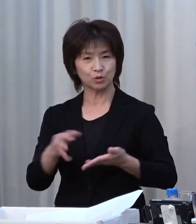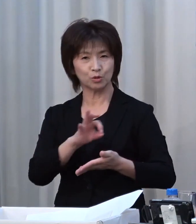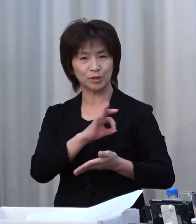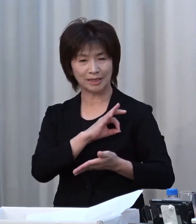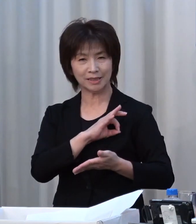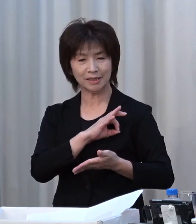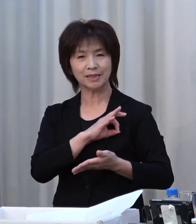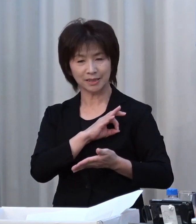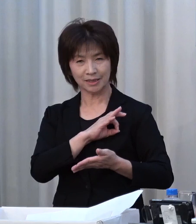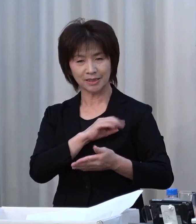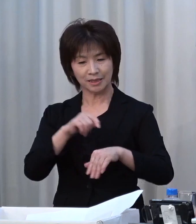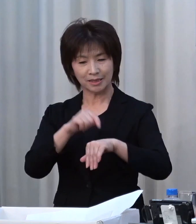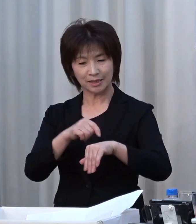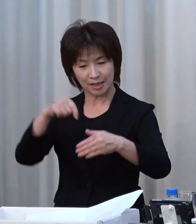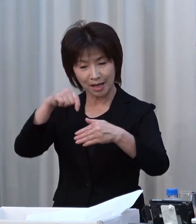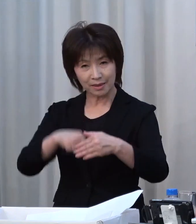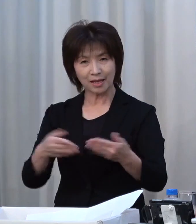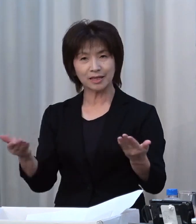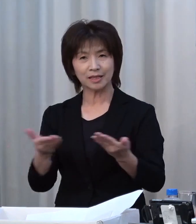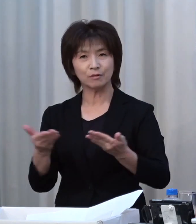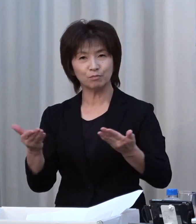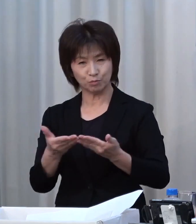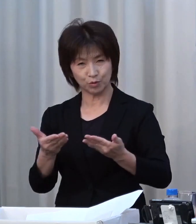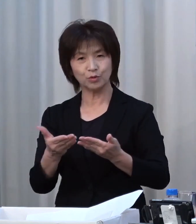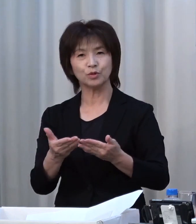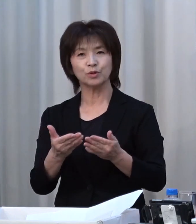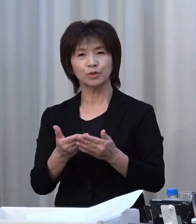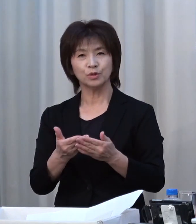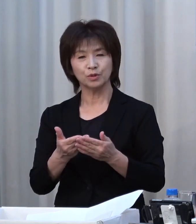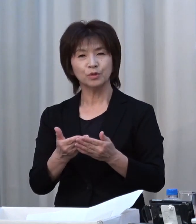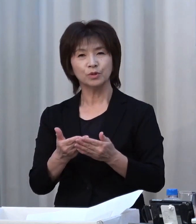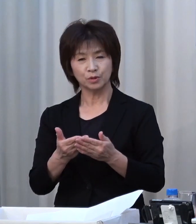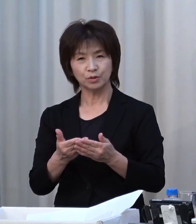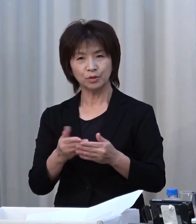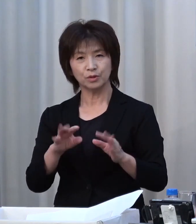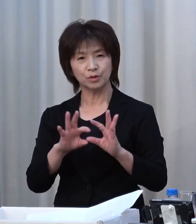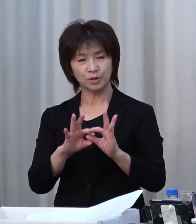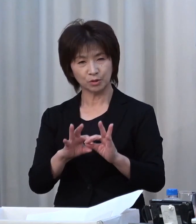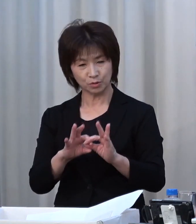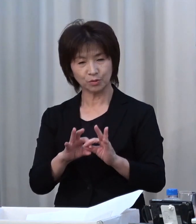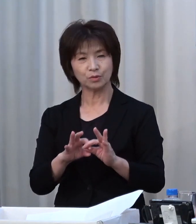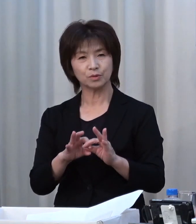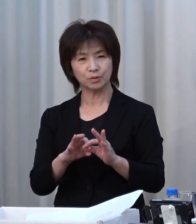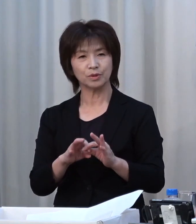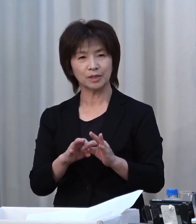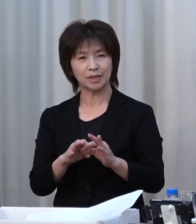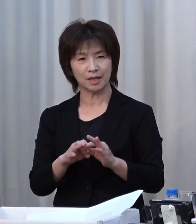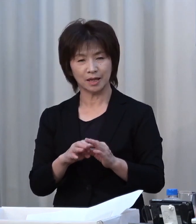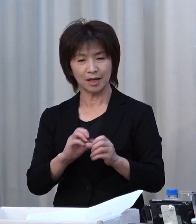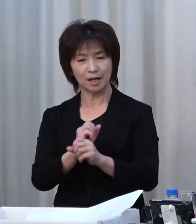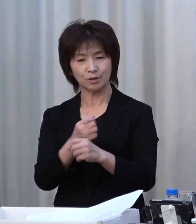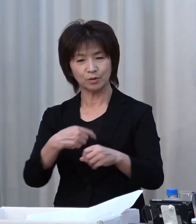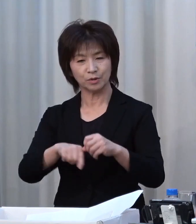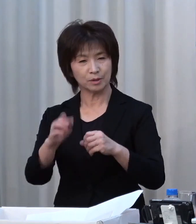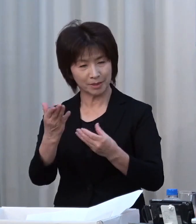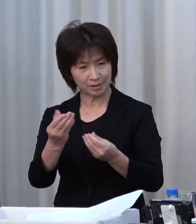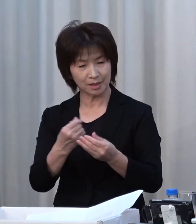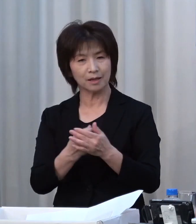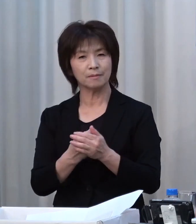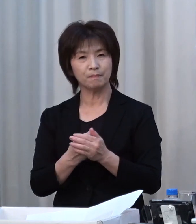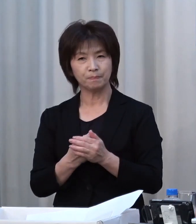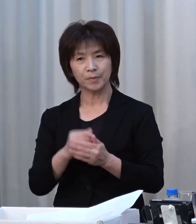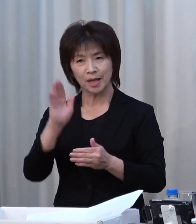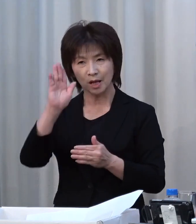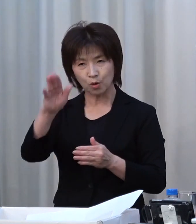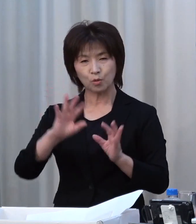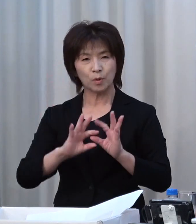の時間が勤務にね、しきりに取り組んできたところでございます。今後